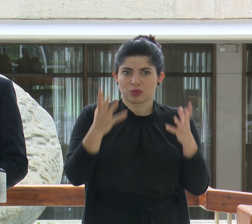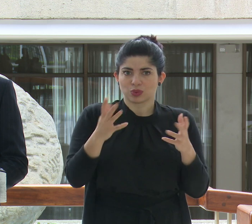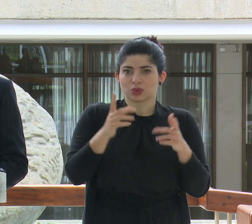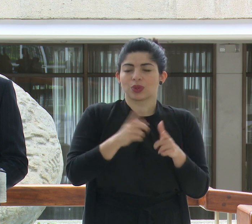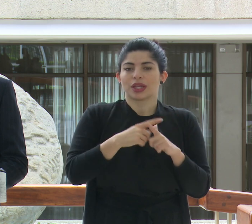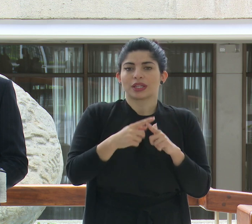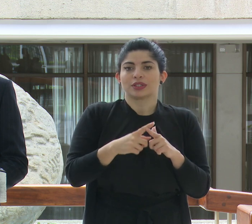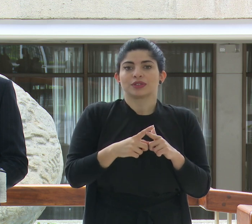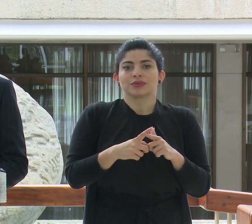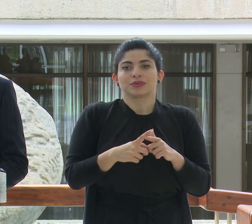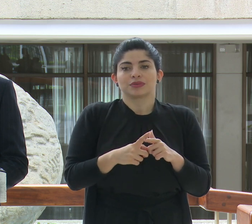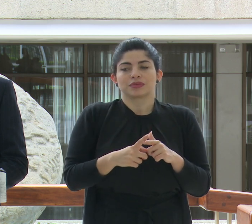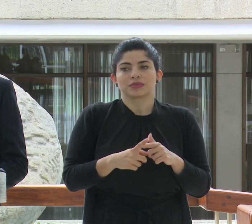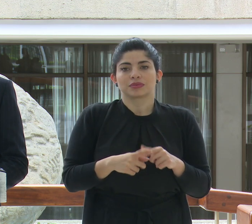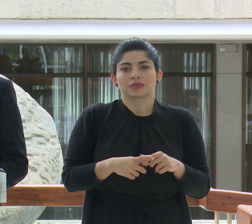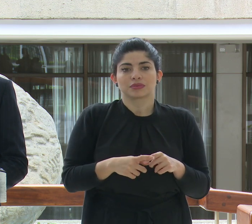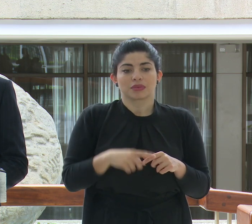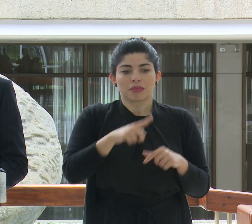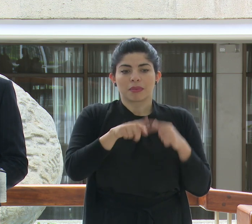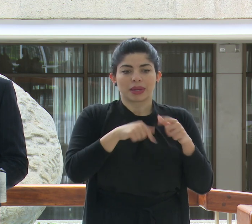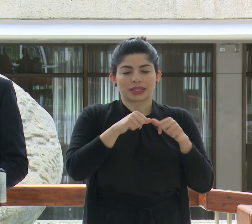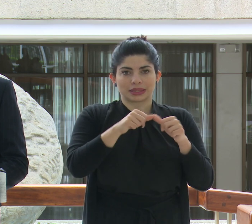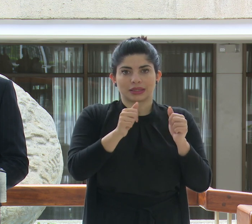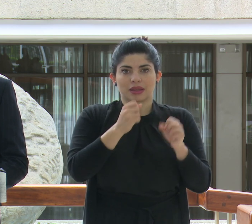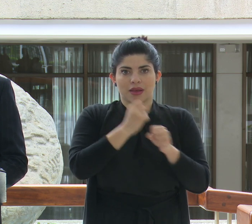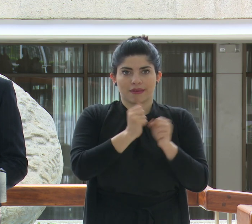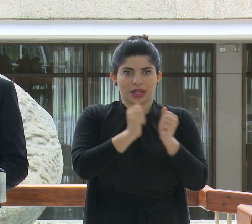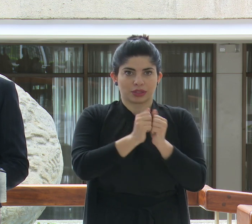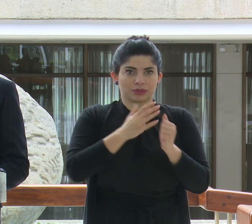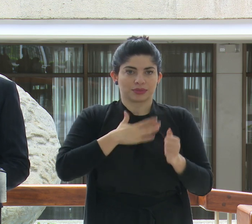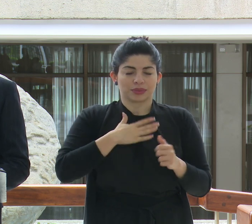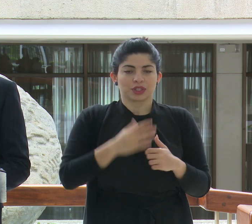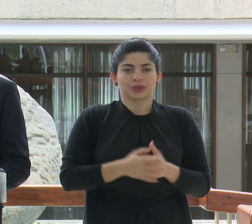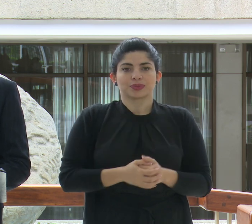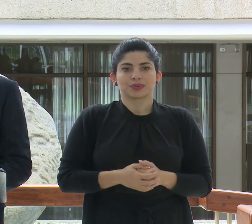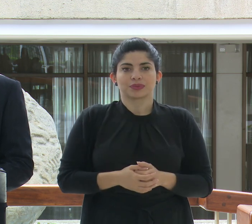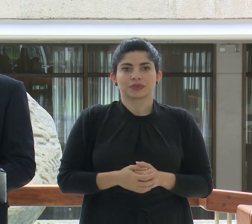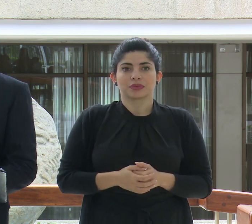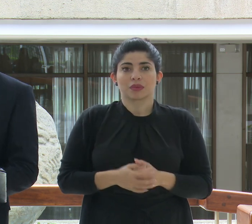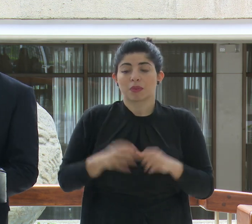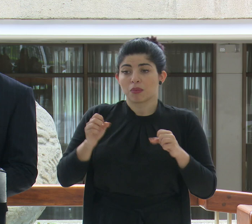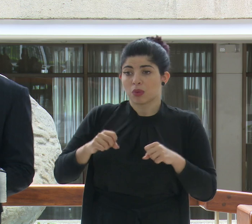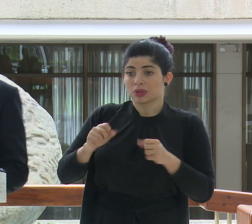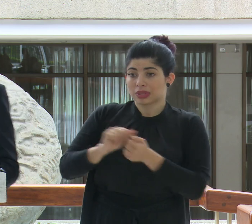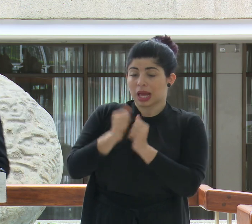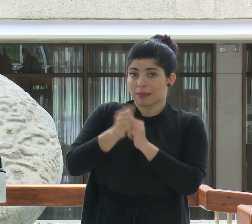y que seguirá trabajando cerca de mí como presidente.